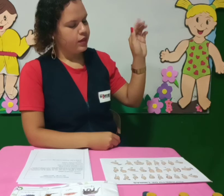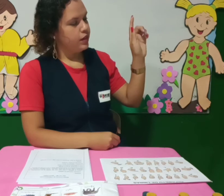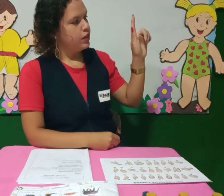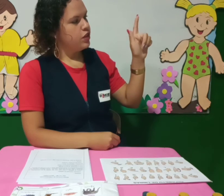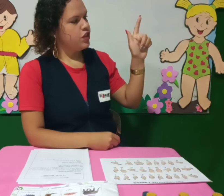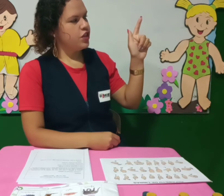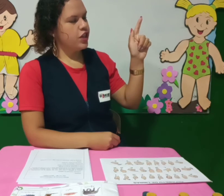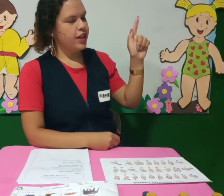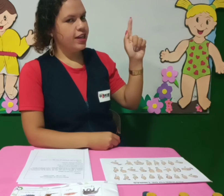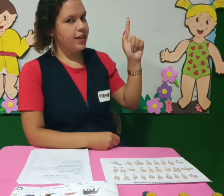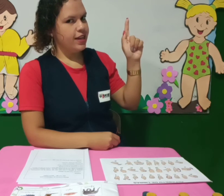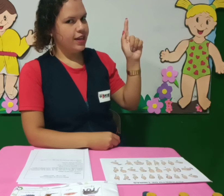G.